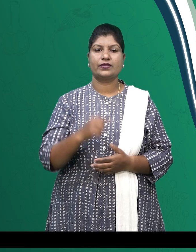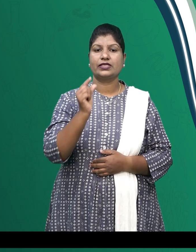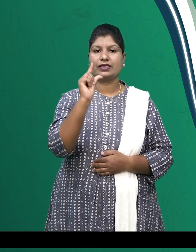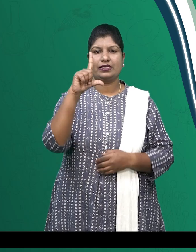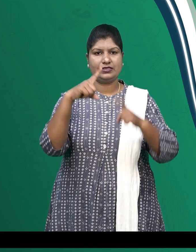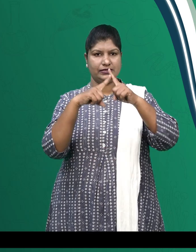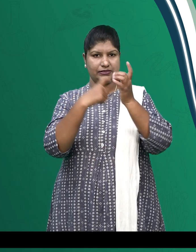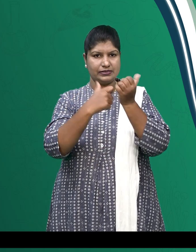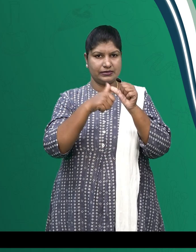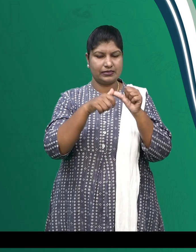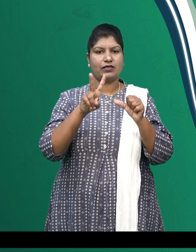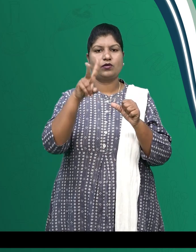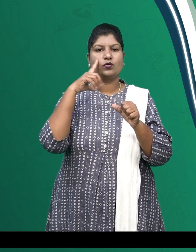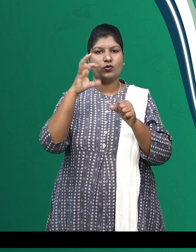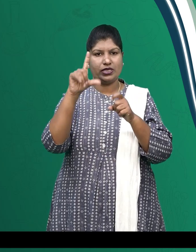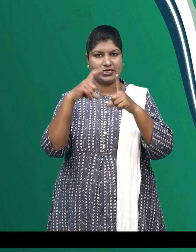पराबैंगनी किरणों